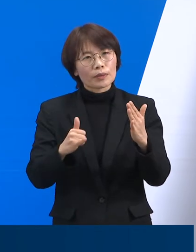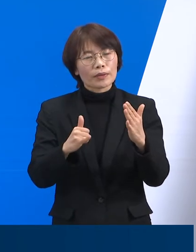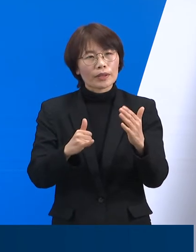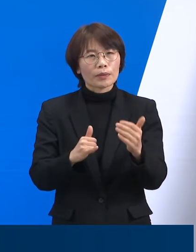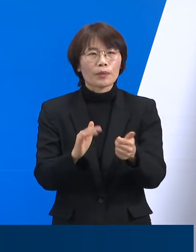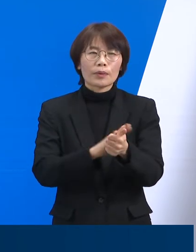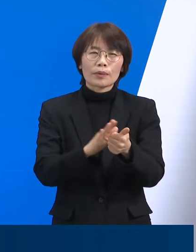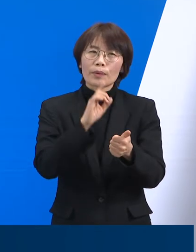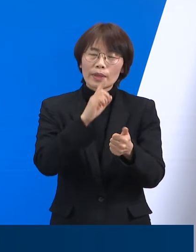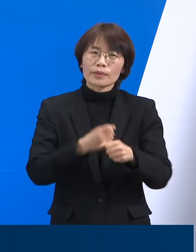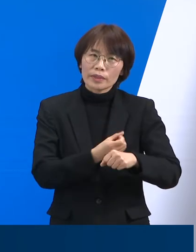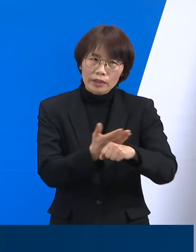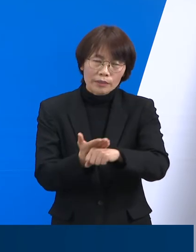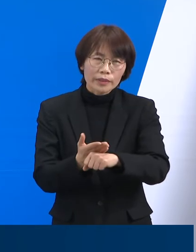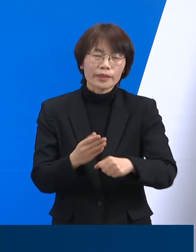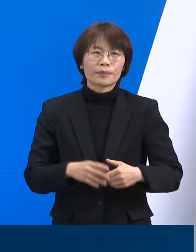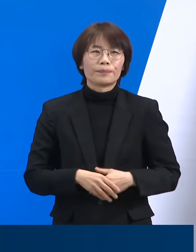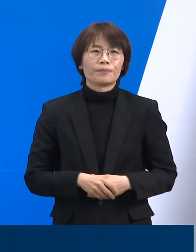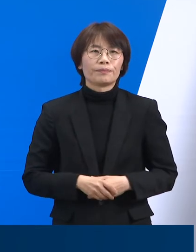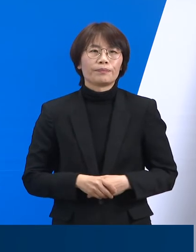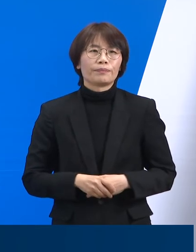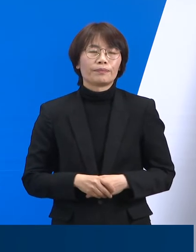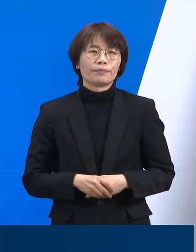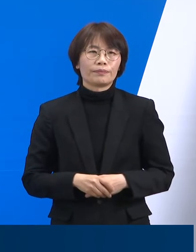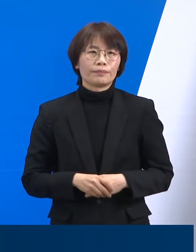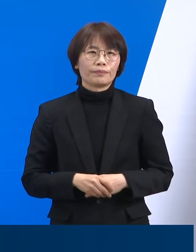애도의 말씀을 드립니다.